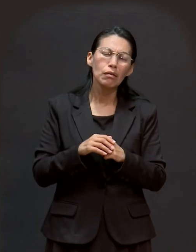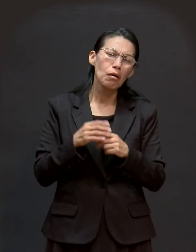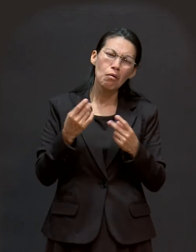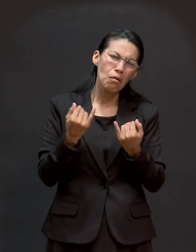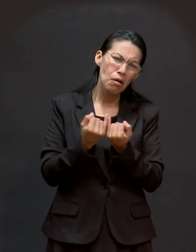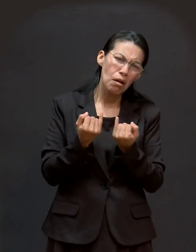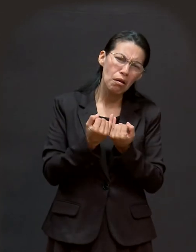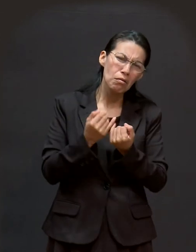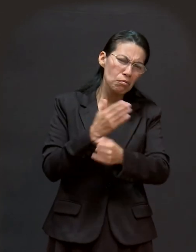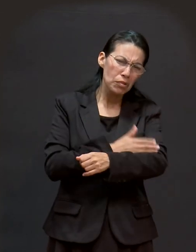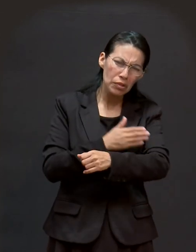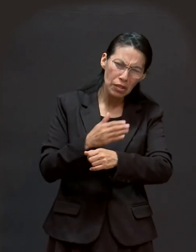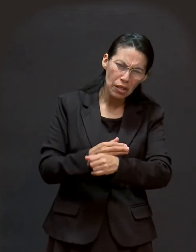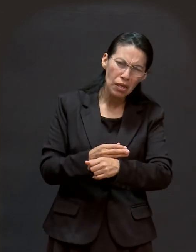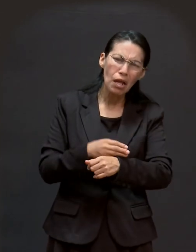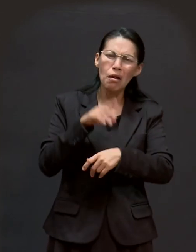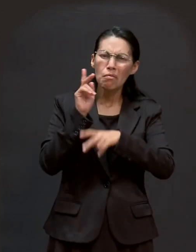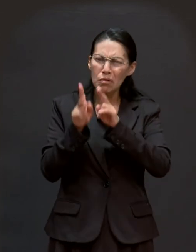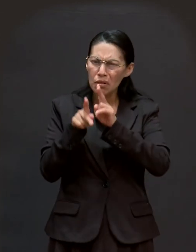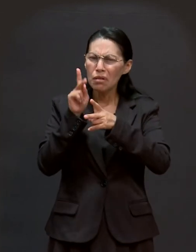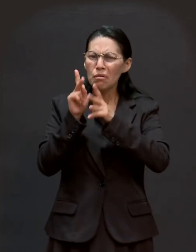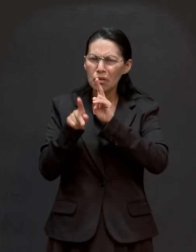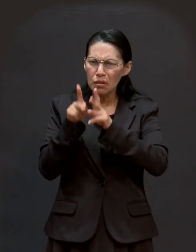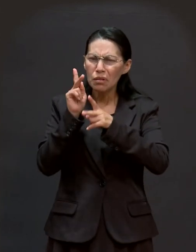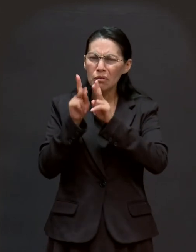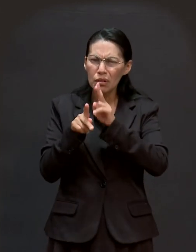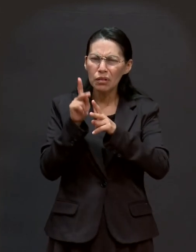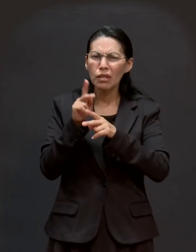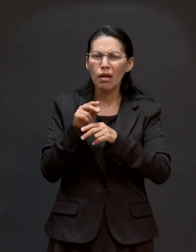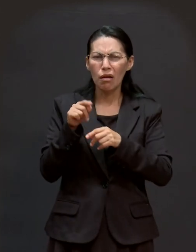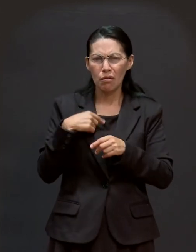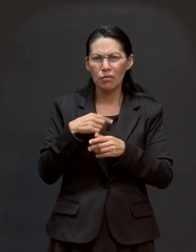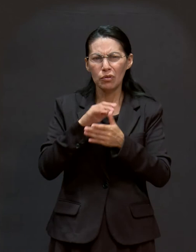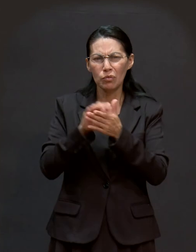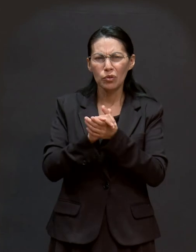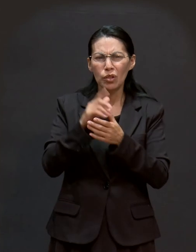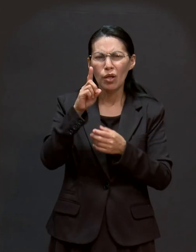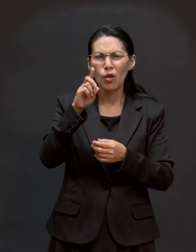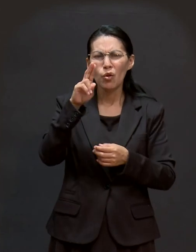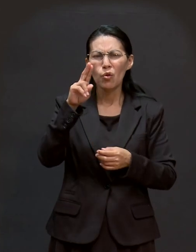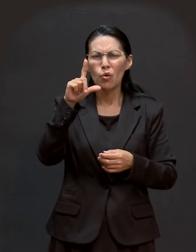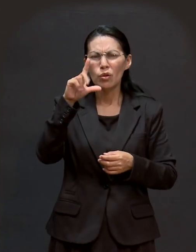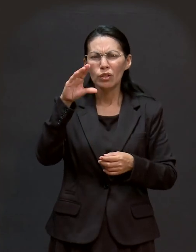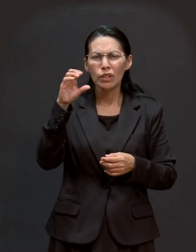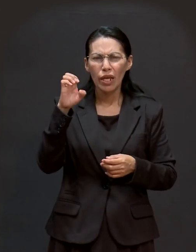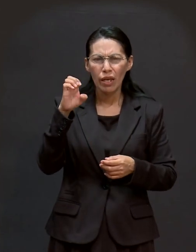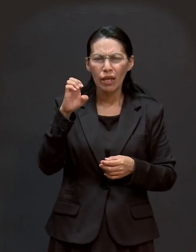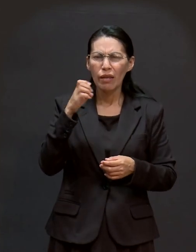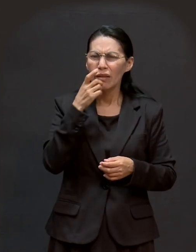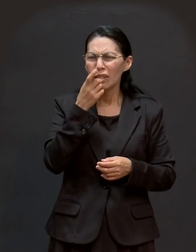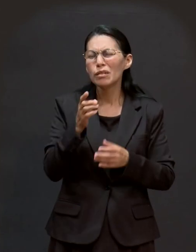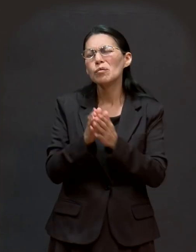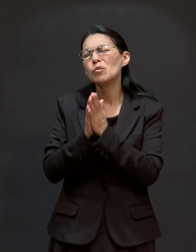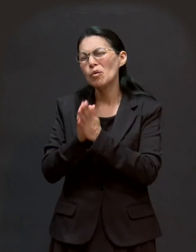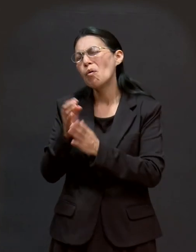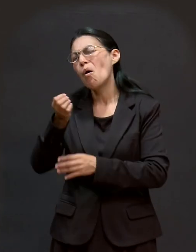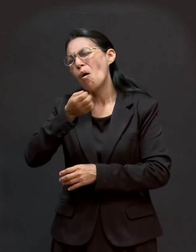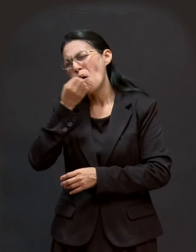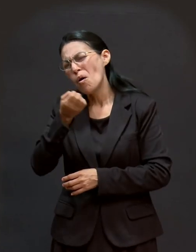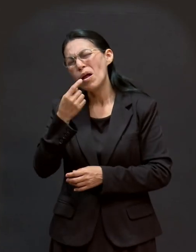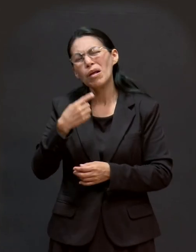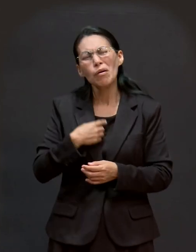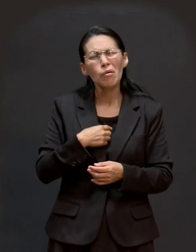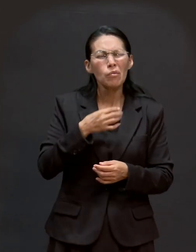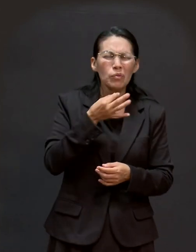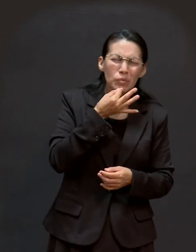compañera de este peregrinar no y le sigue escribiendo dulce y sigue siendo le dulce ahora por mí y lo estoy